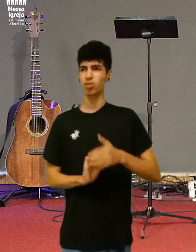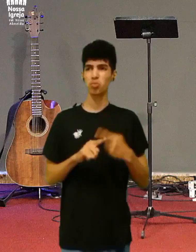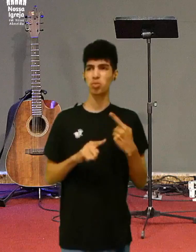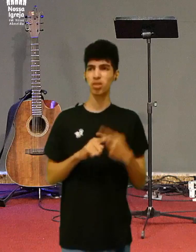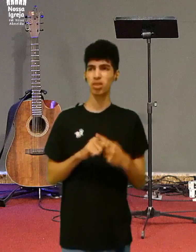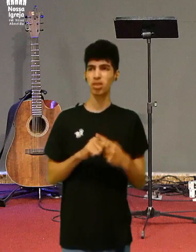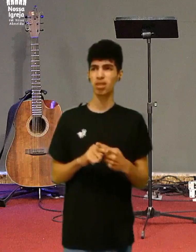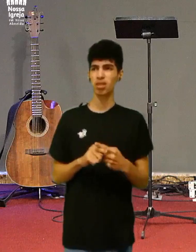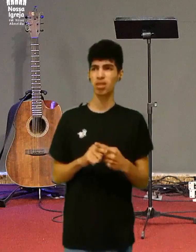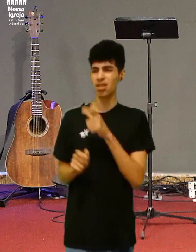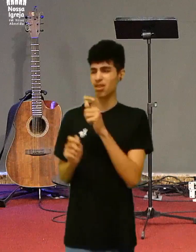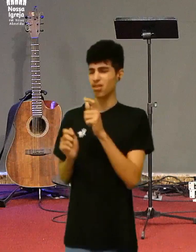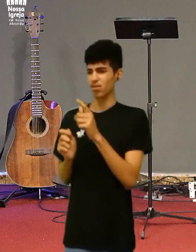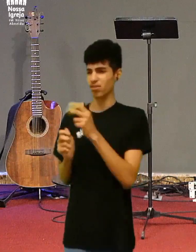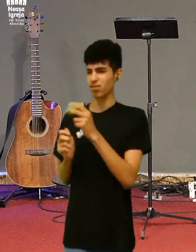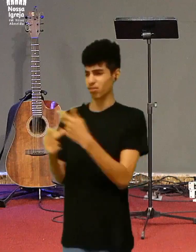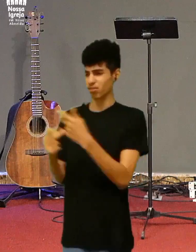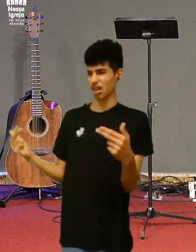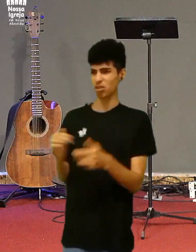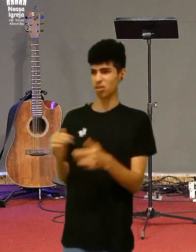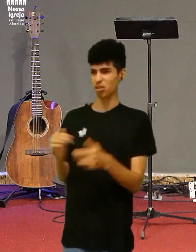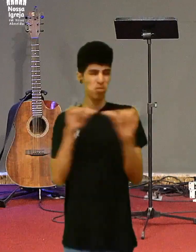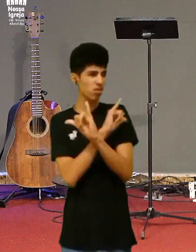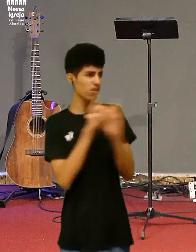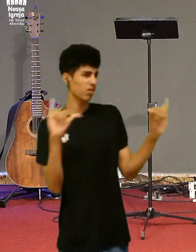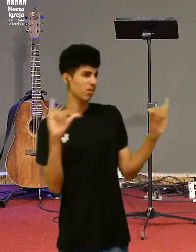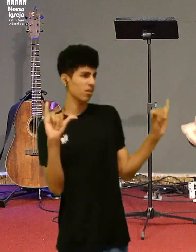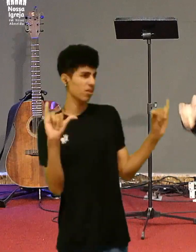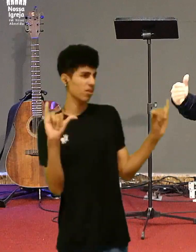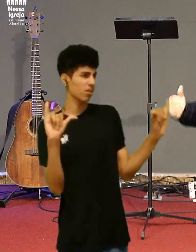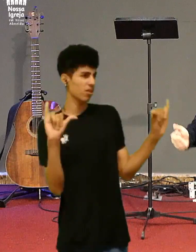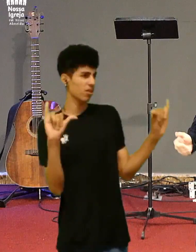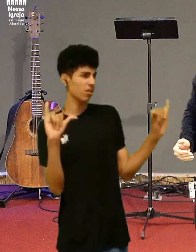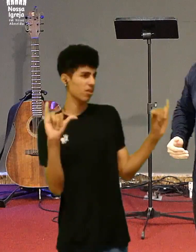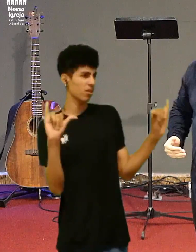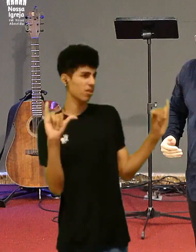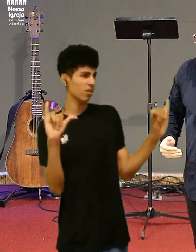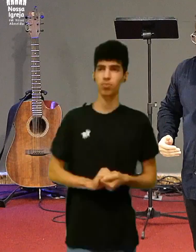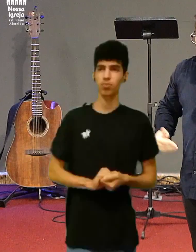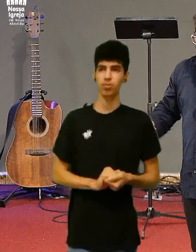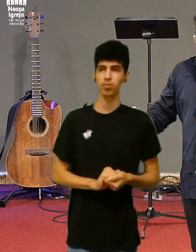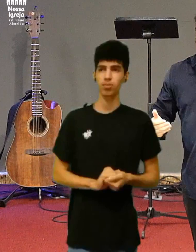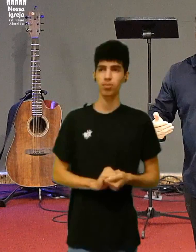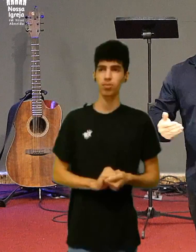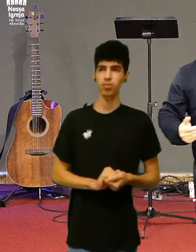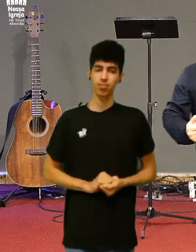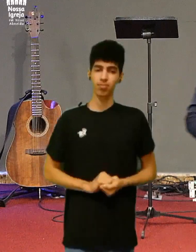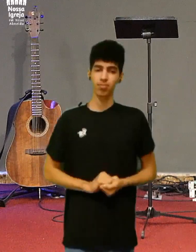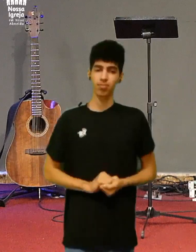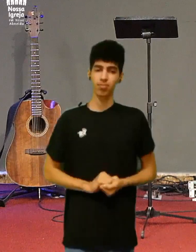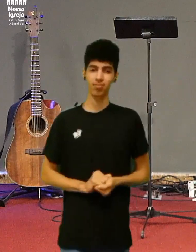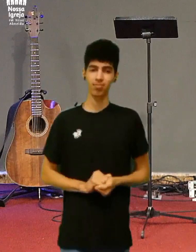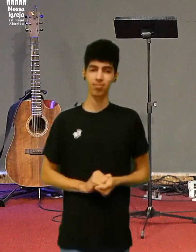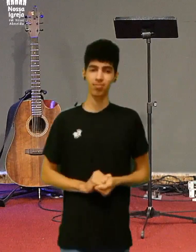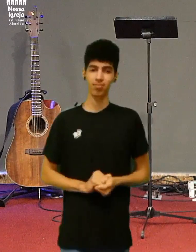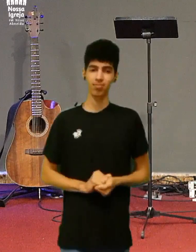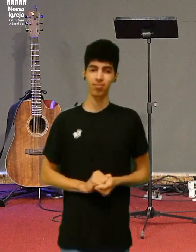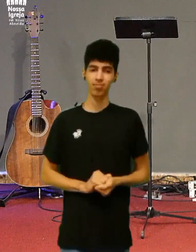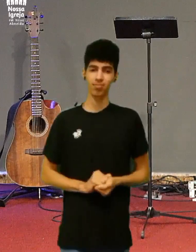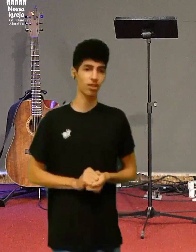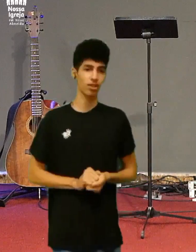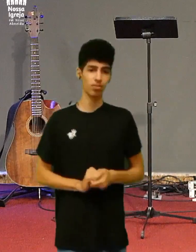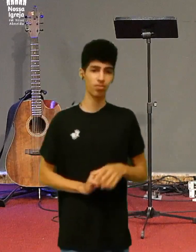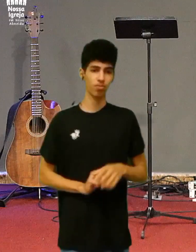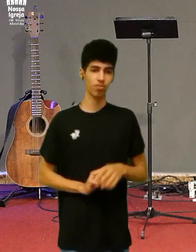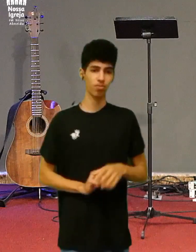e pessoas às vezes chegam na nossa igreja extremamente traumatizadas com tudo aquilo que se chama avivamento. Mas por